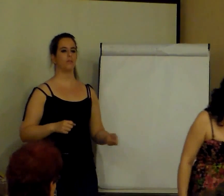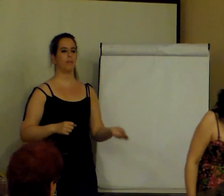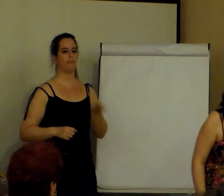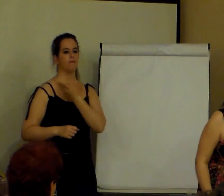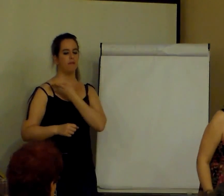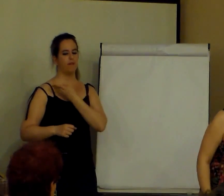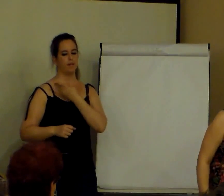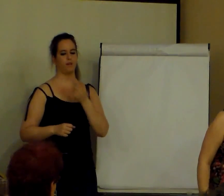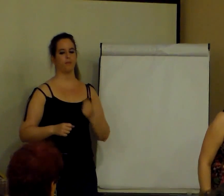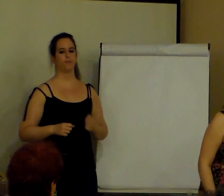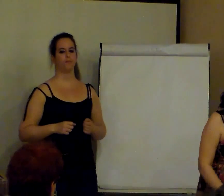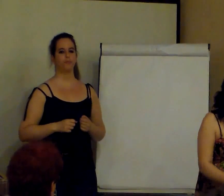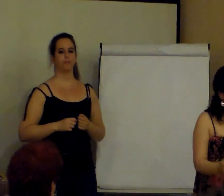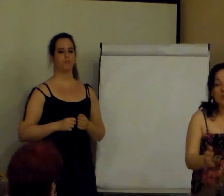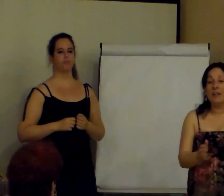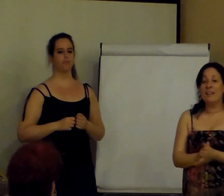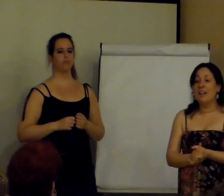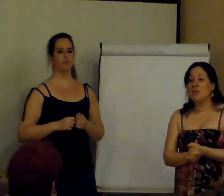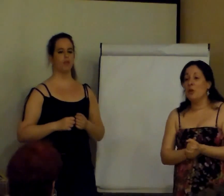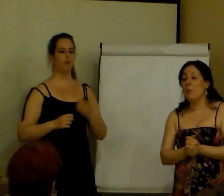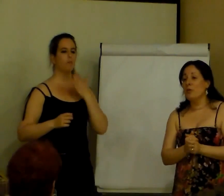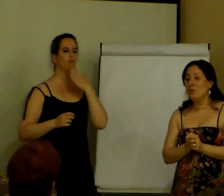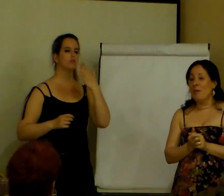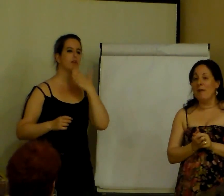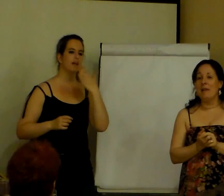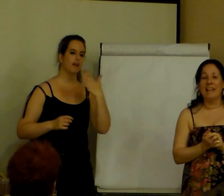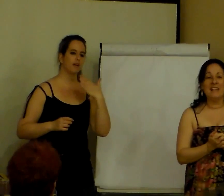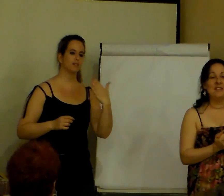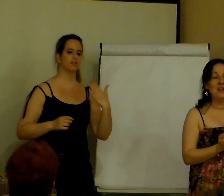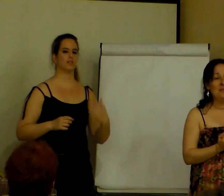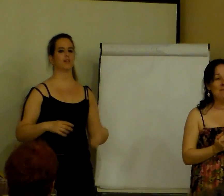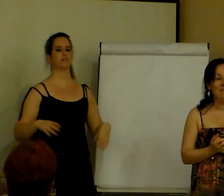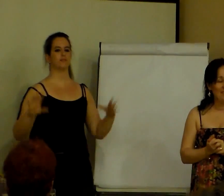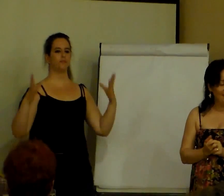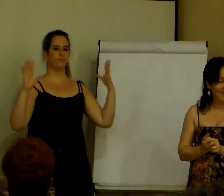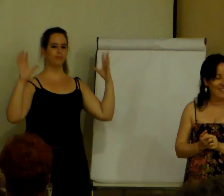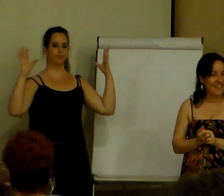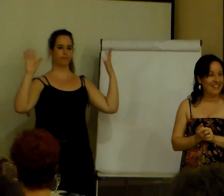¿sí? Así que bueno, muchas gracias a todos por su amable atención.